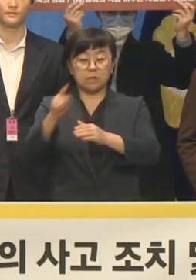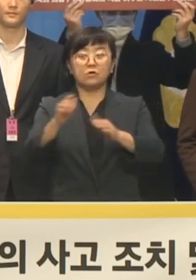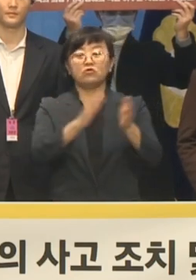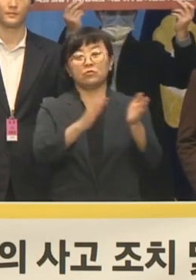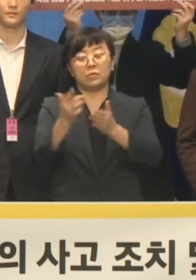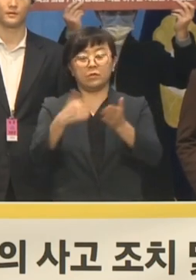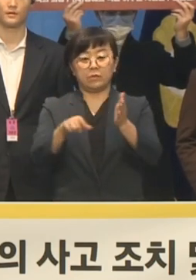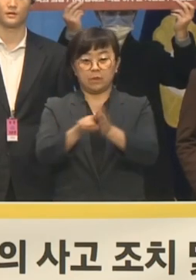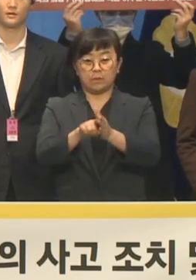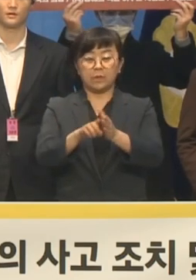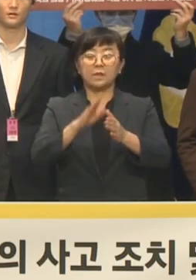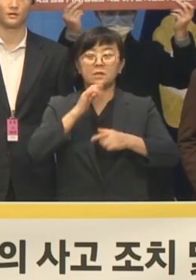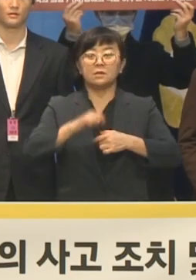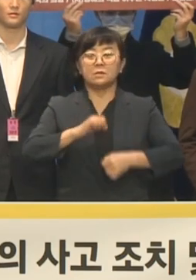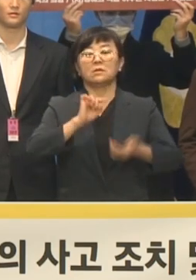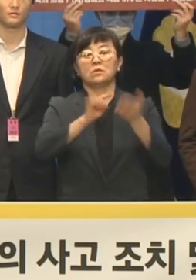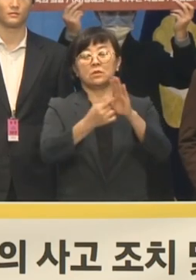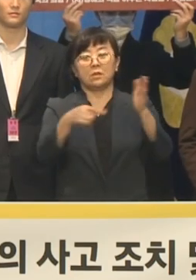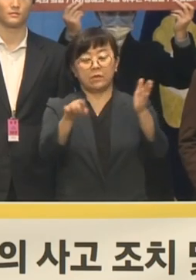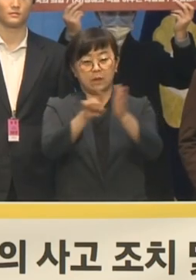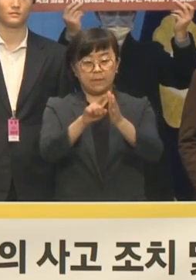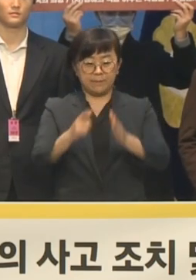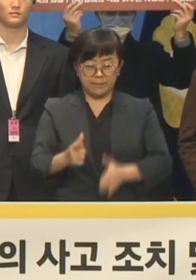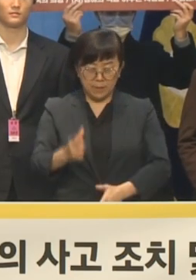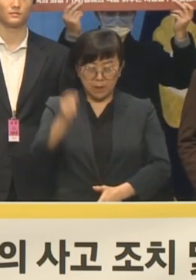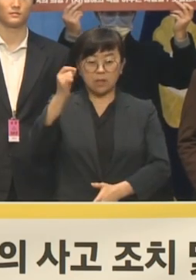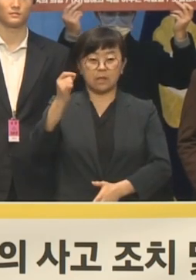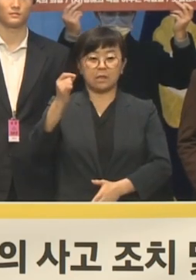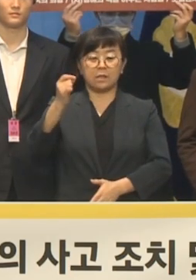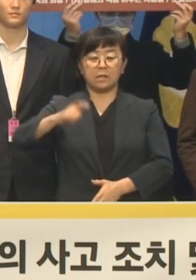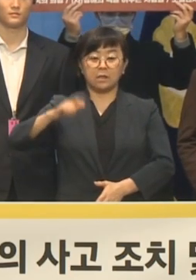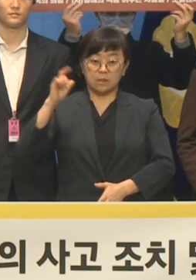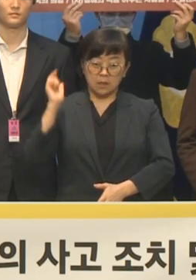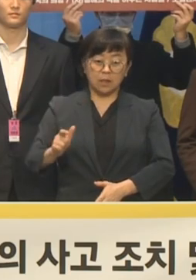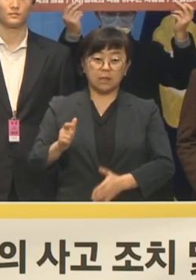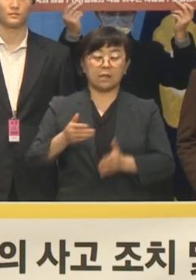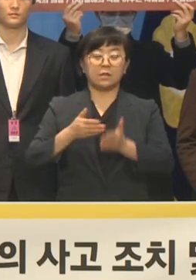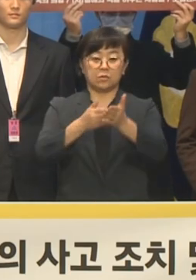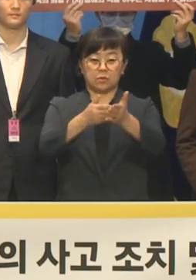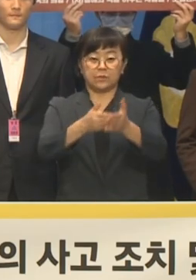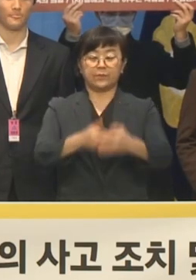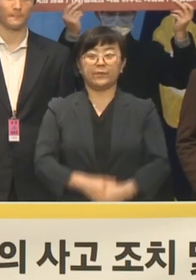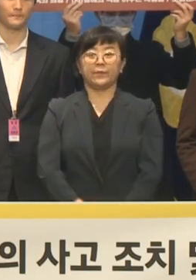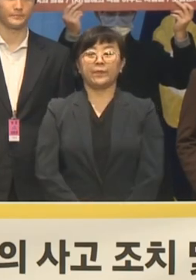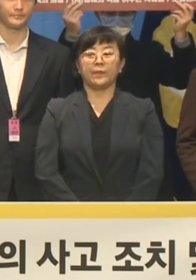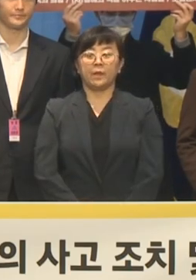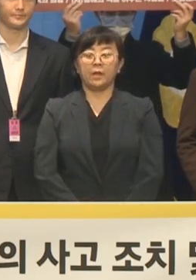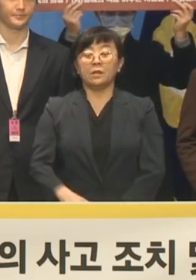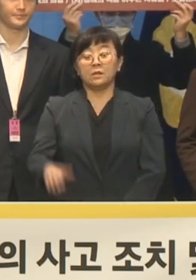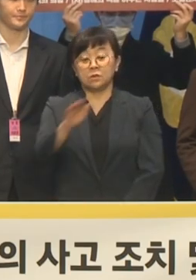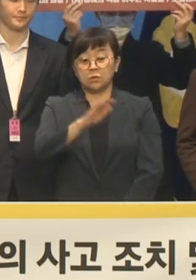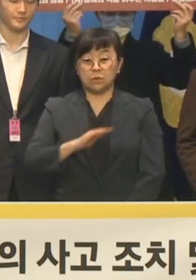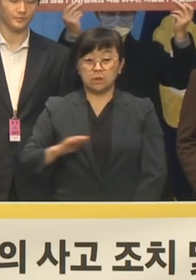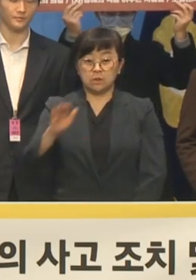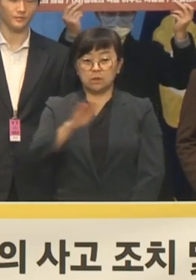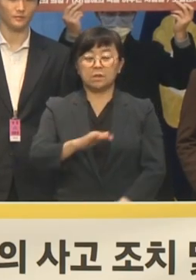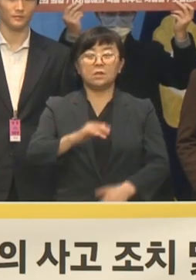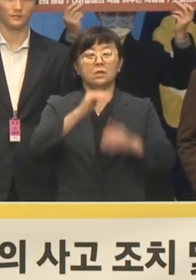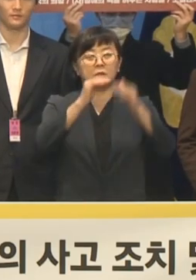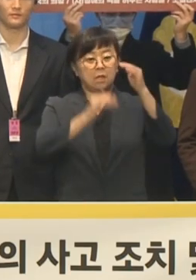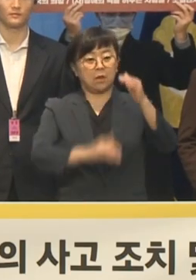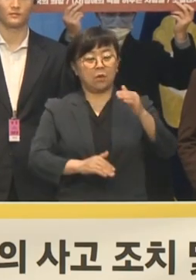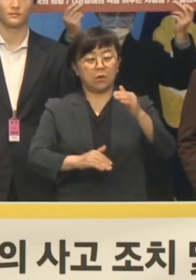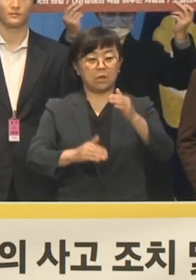위한 사고 진상조사를 조속히 강력하게 요청드립니다. 저희들은 이 사안이